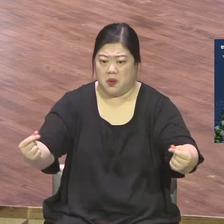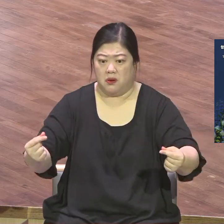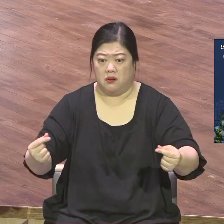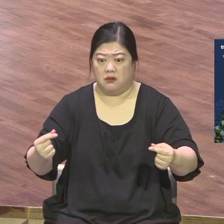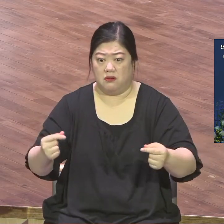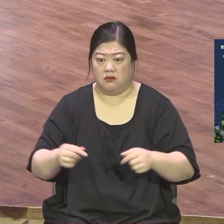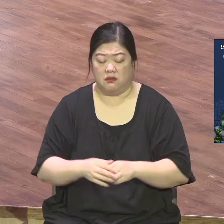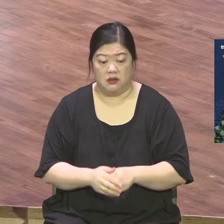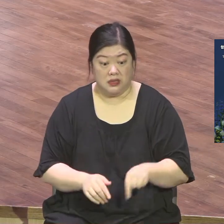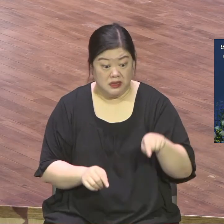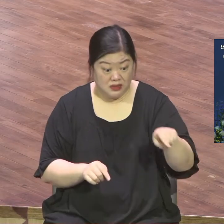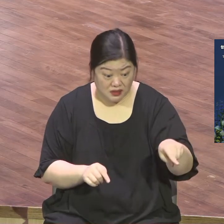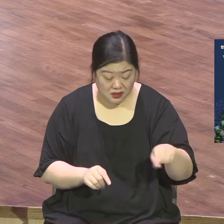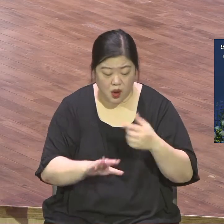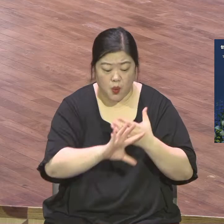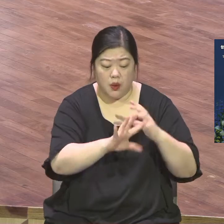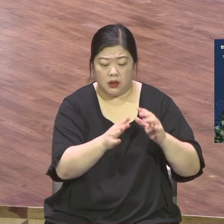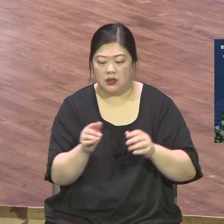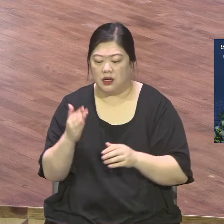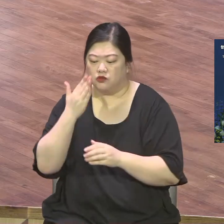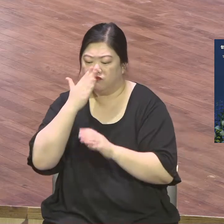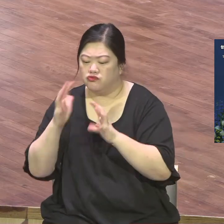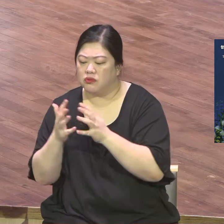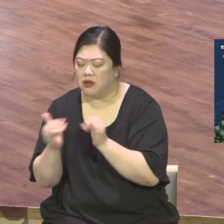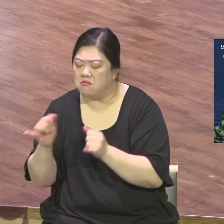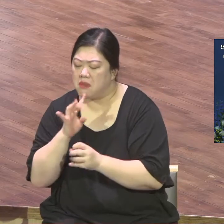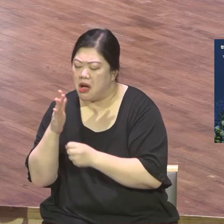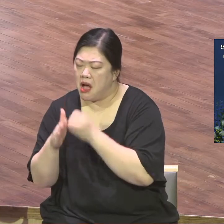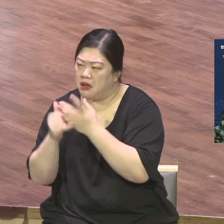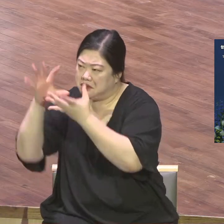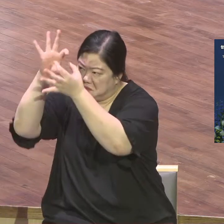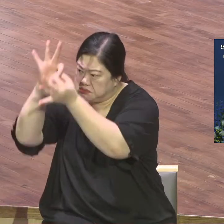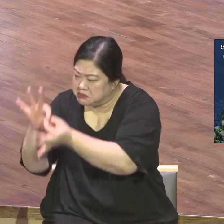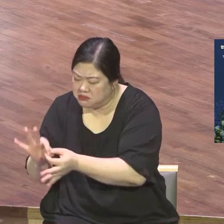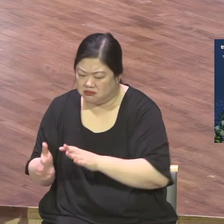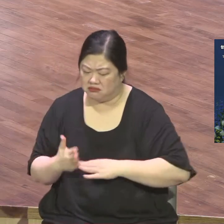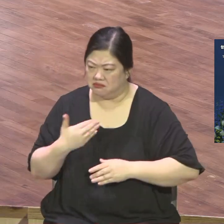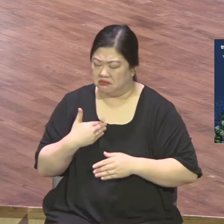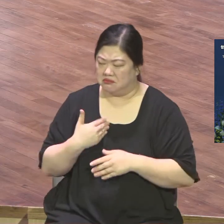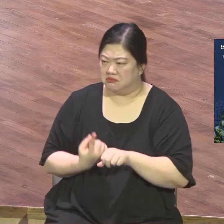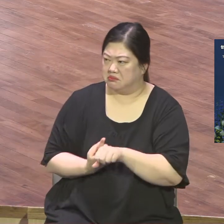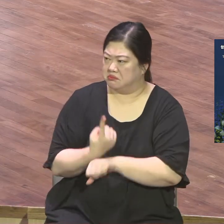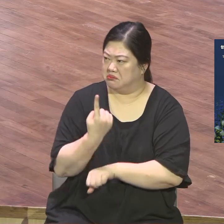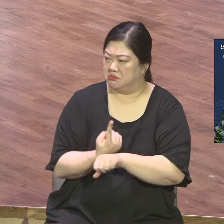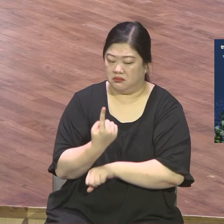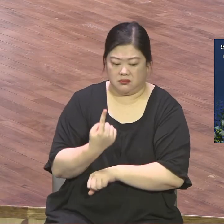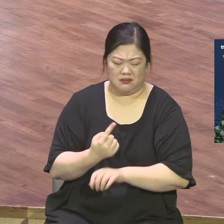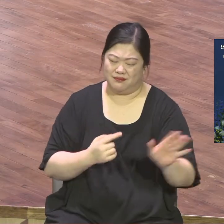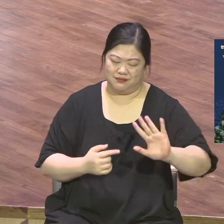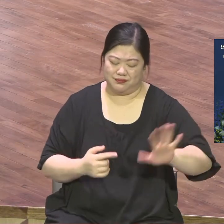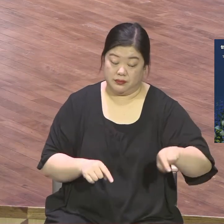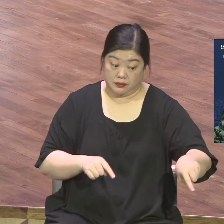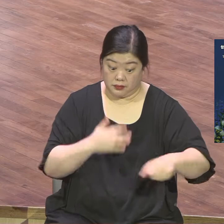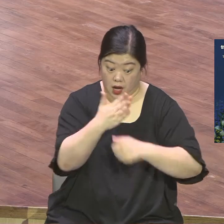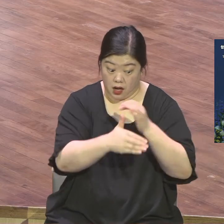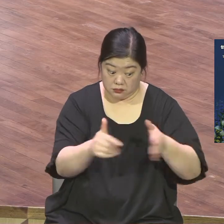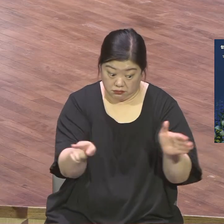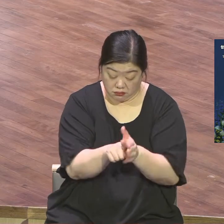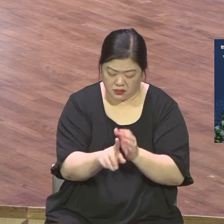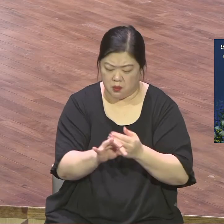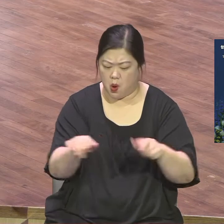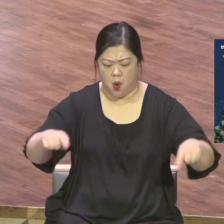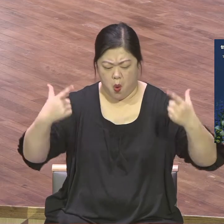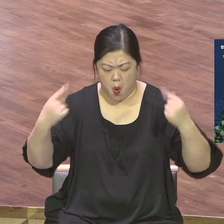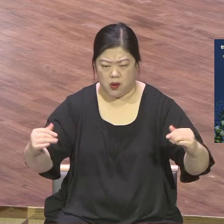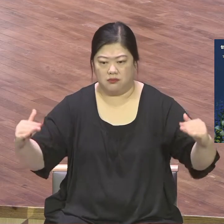관계에서 벗어나서 하나님과 화목한 관계로 그렇게 변했다라는 사실을 언급을